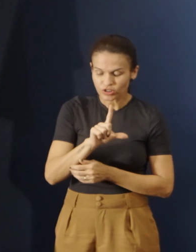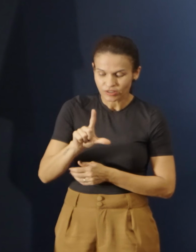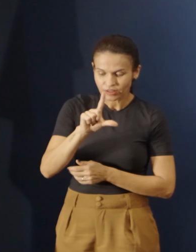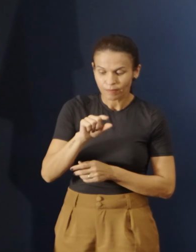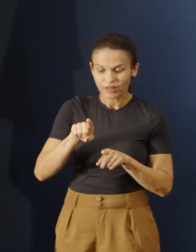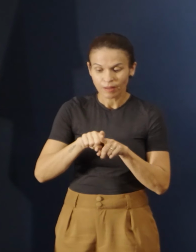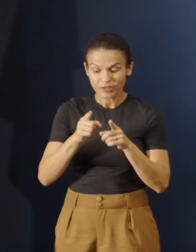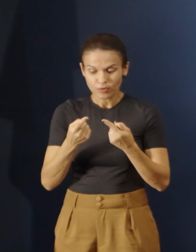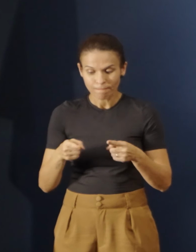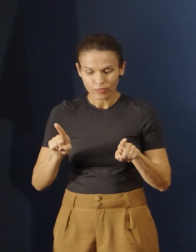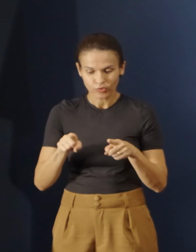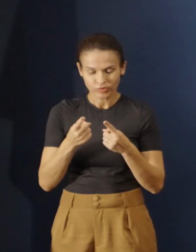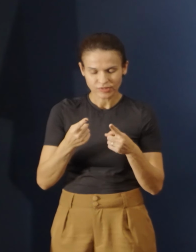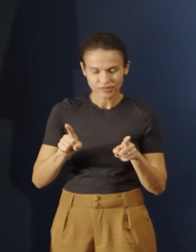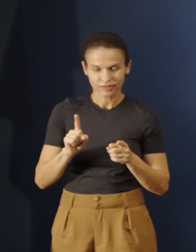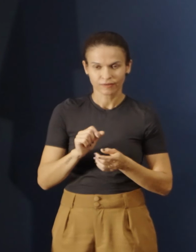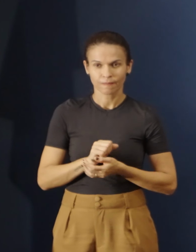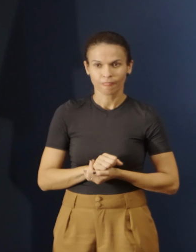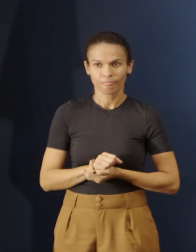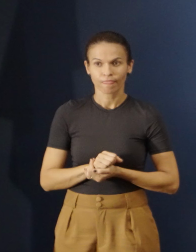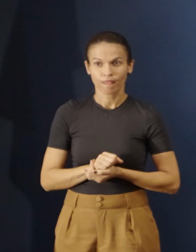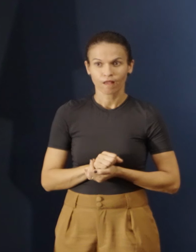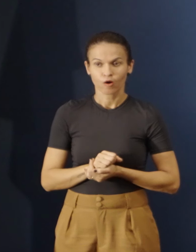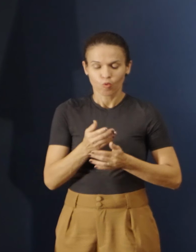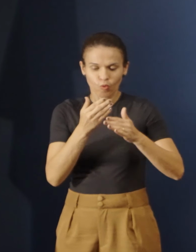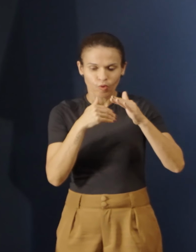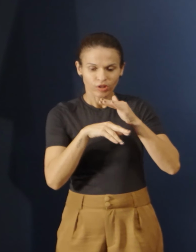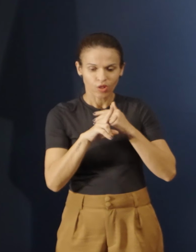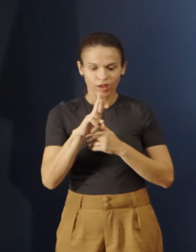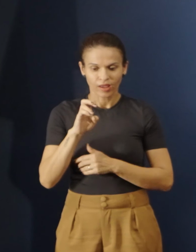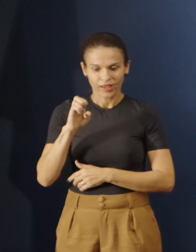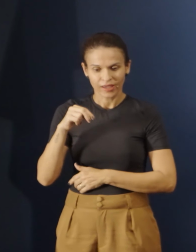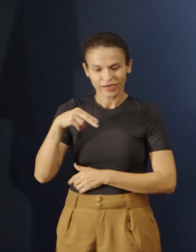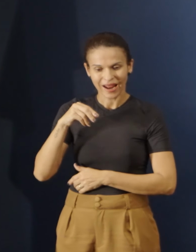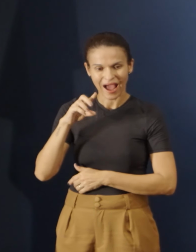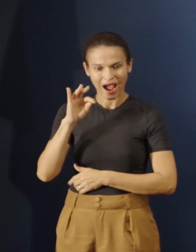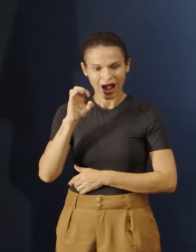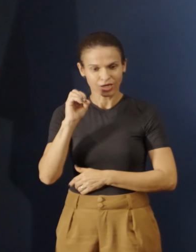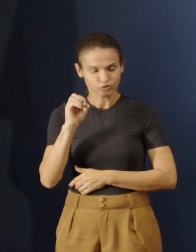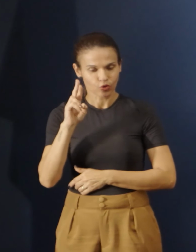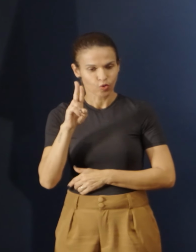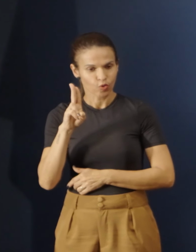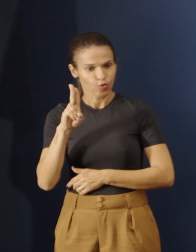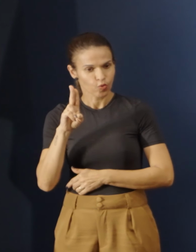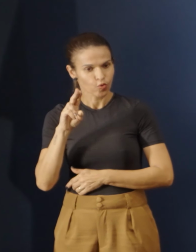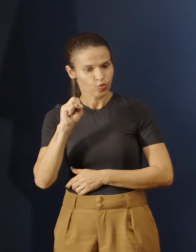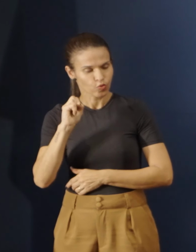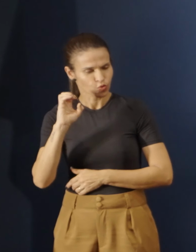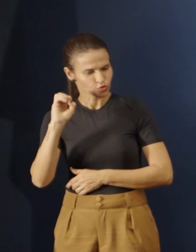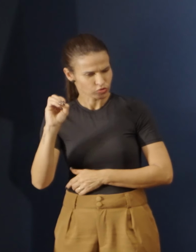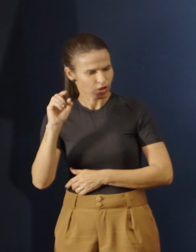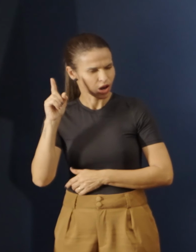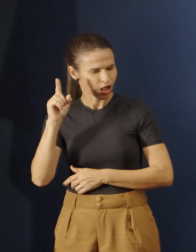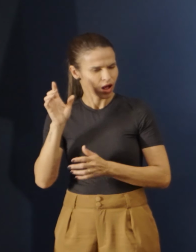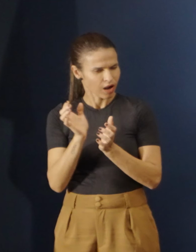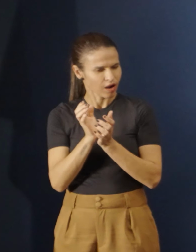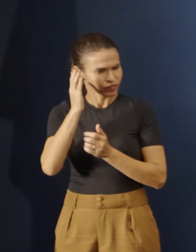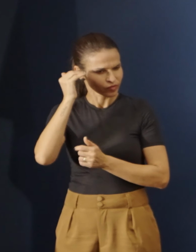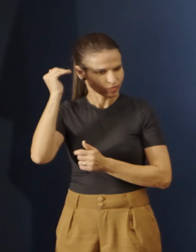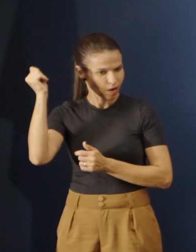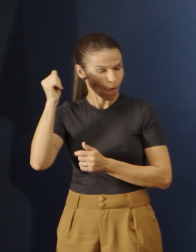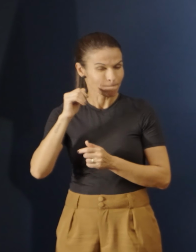também de música. O arquivo do Renato Russo, vocalista do grupo Legião Urbana, é um dos arquivos mais interessantes